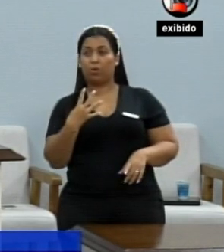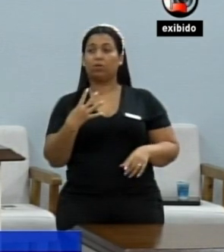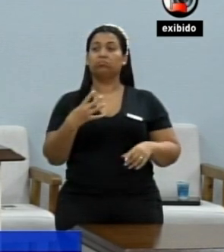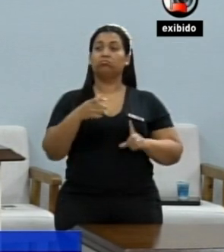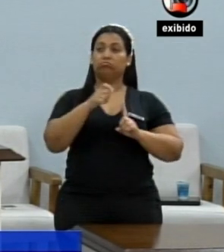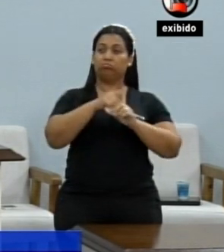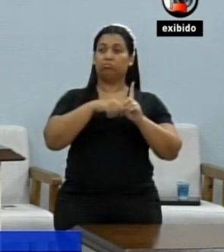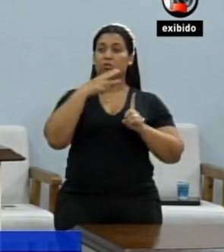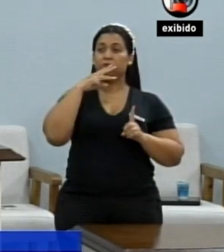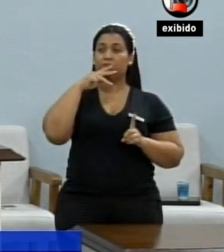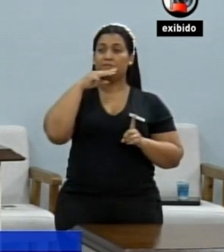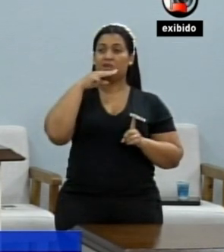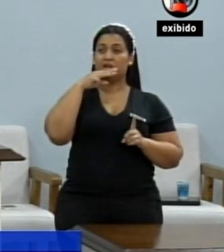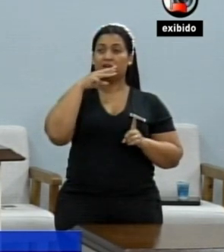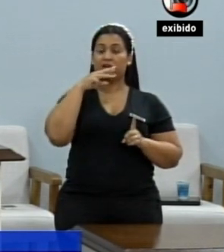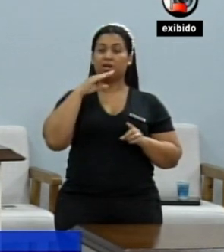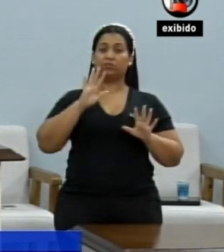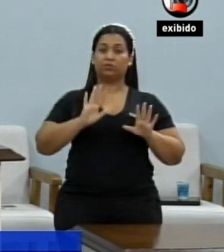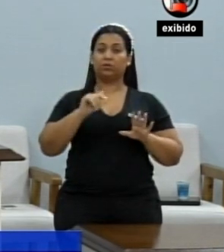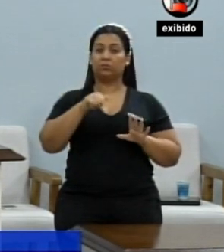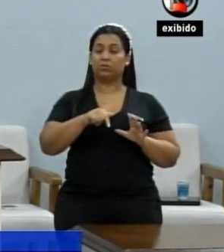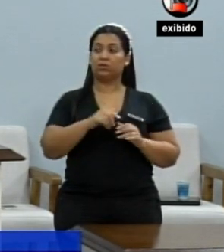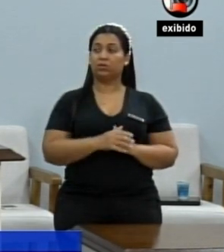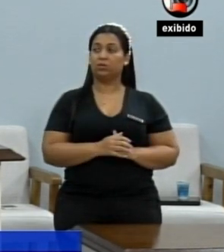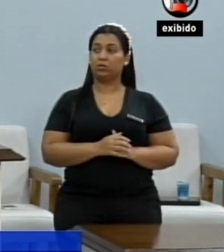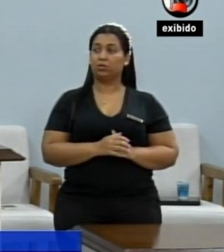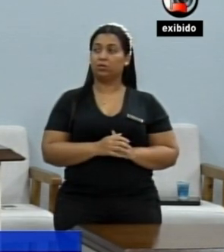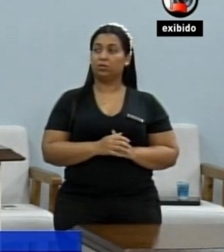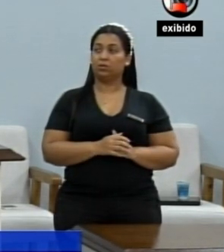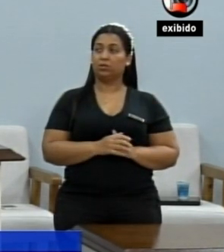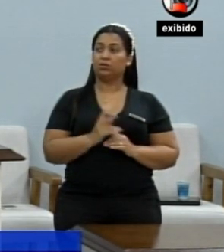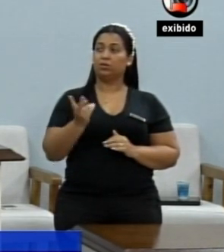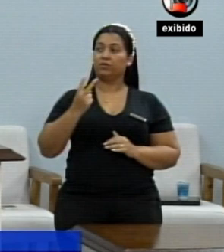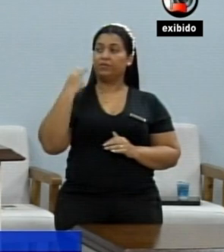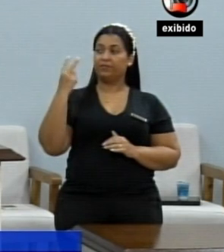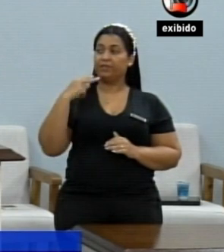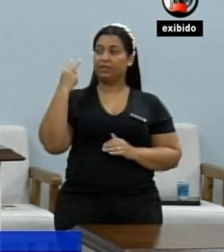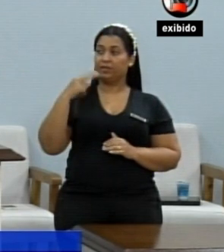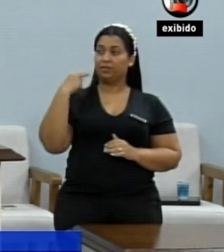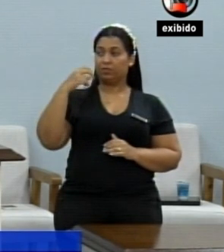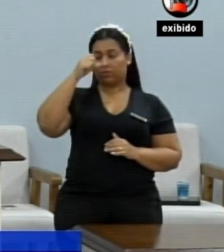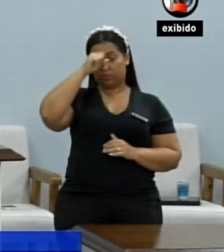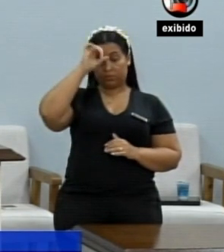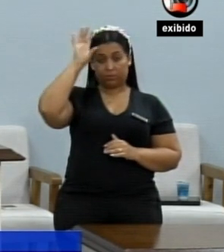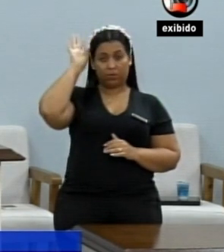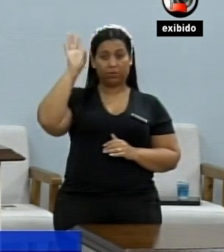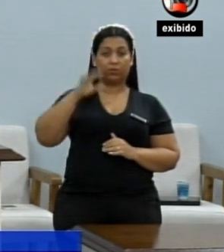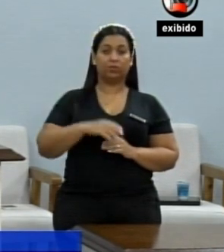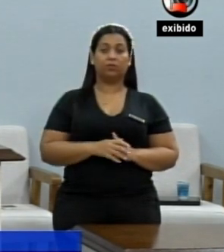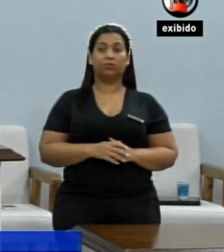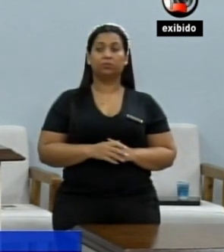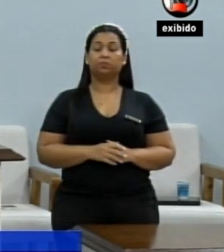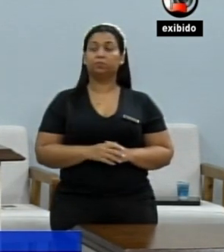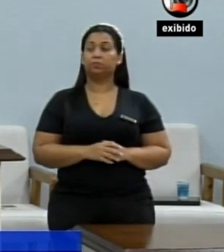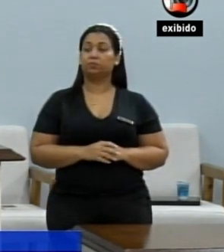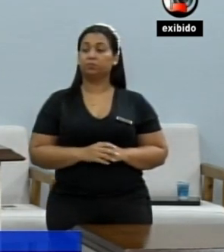março, estivemos aqui nessa casa por suplência do mandato do vereador João Paulo Rilo, também do PSOL.